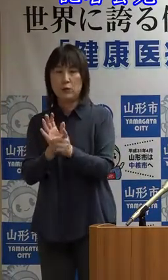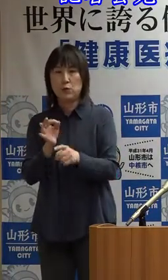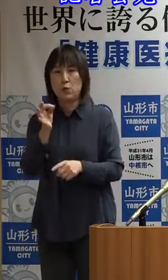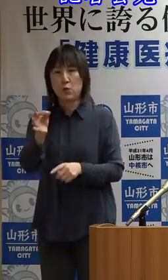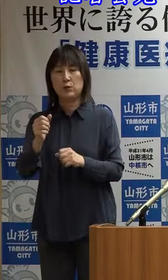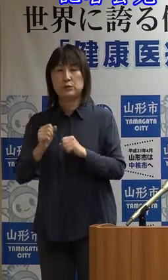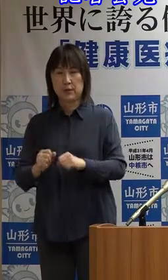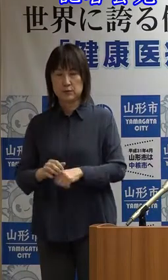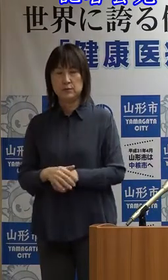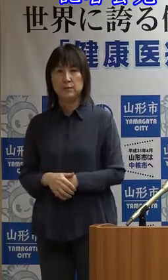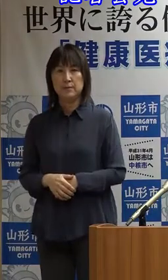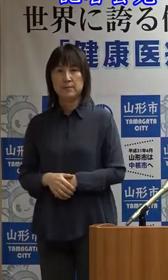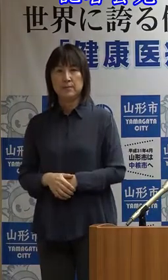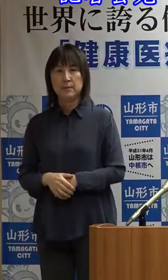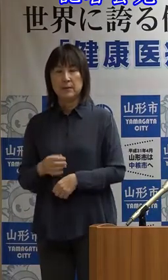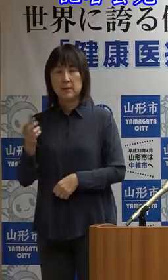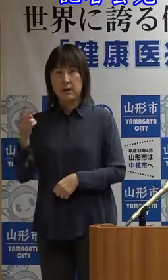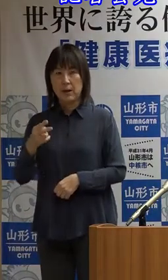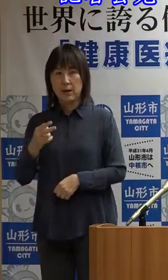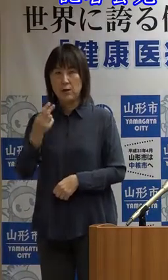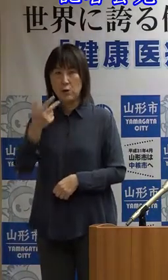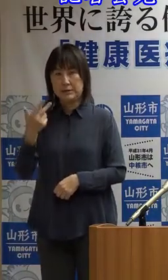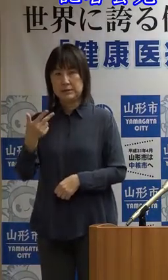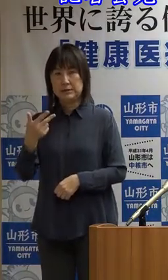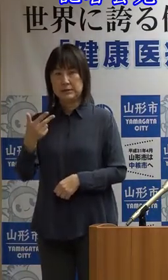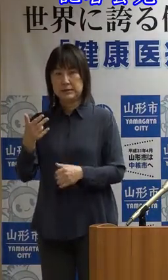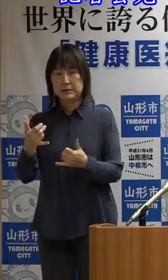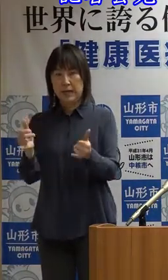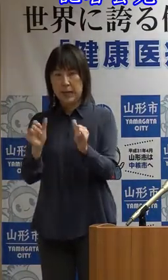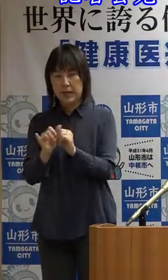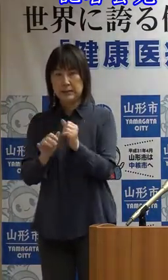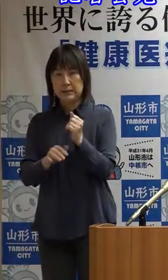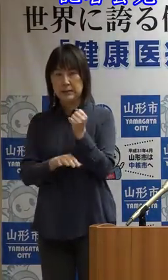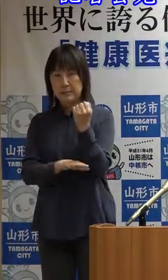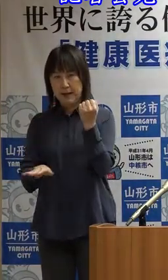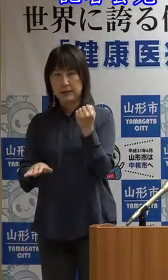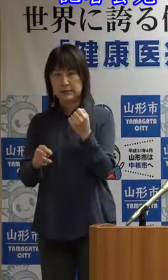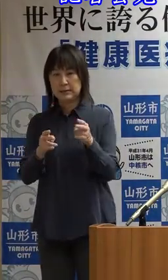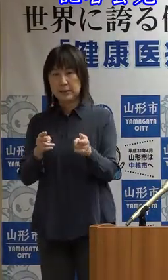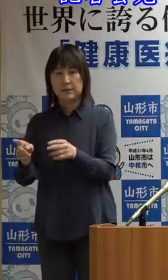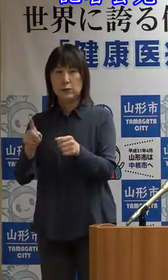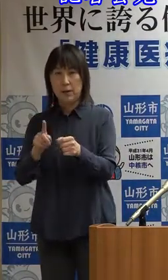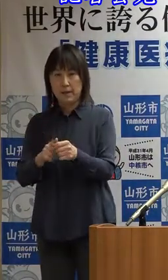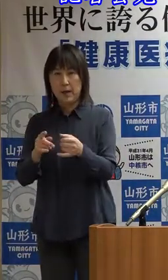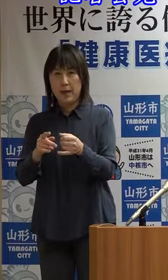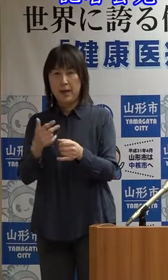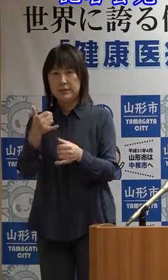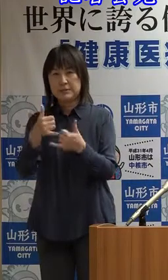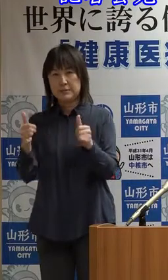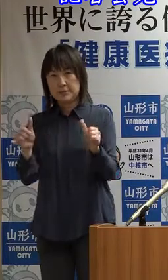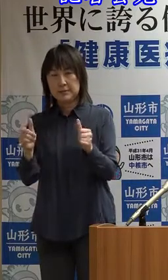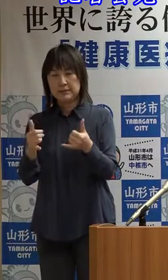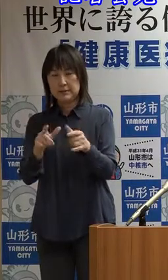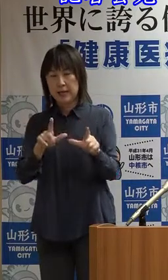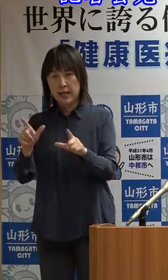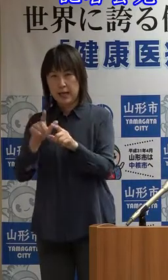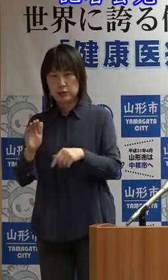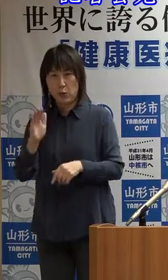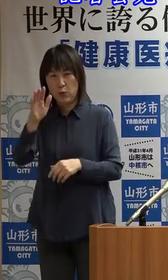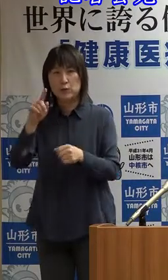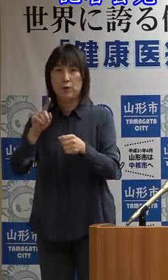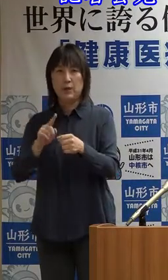います。また都市社会基盤の整備として市民の生活環境のさらなる向上を図る